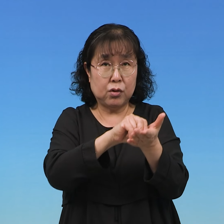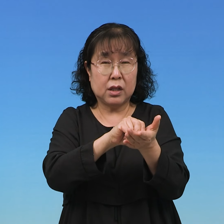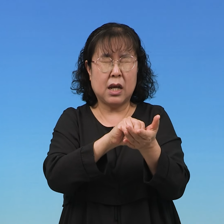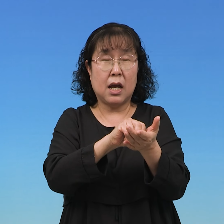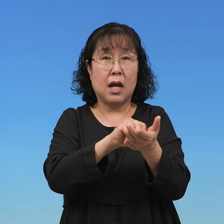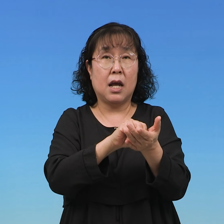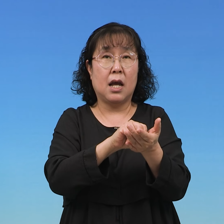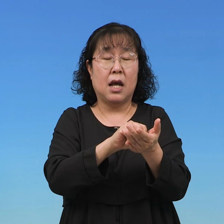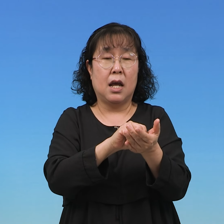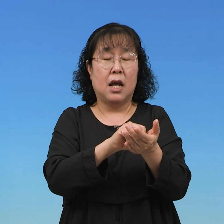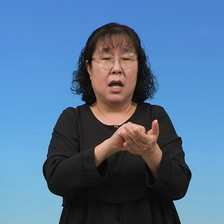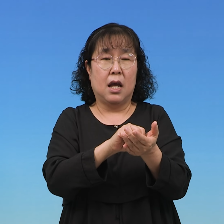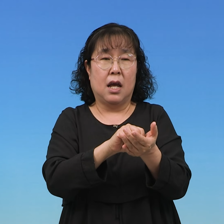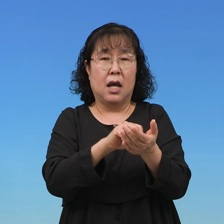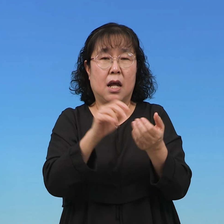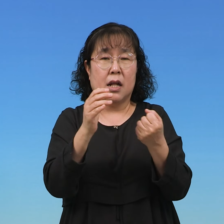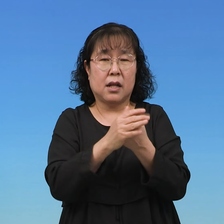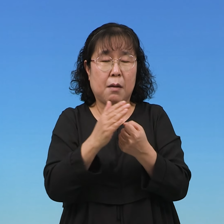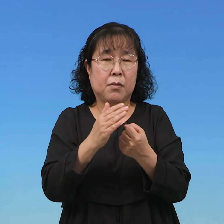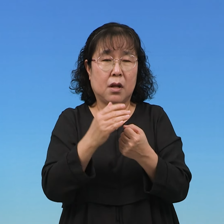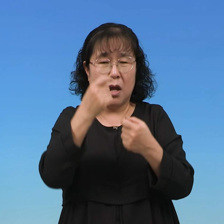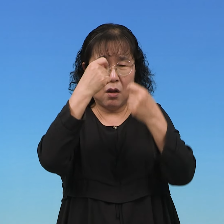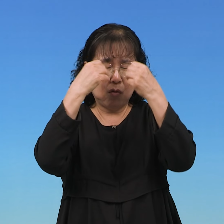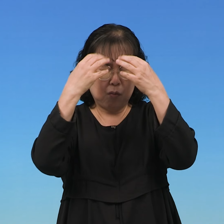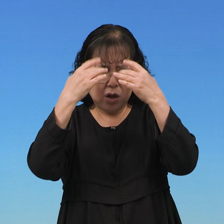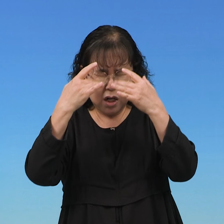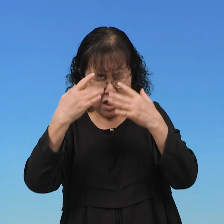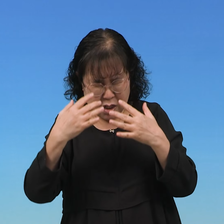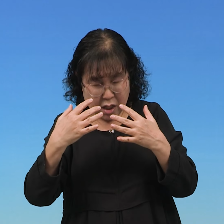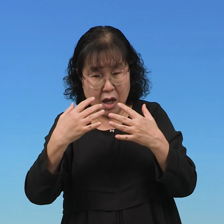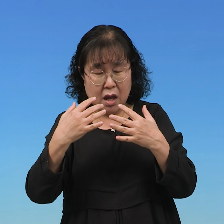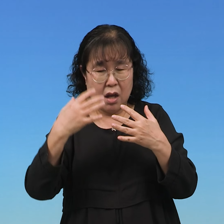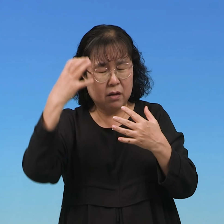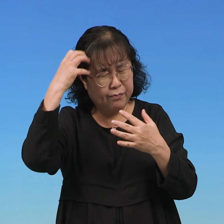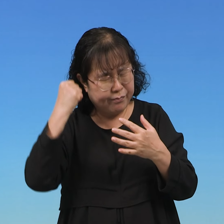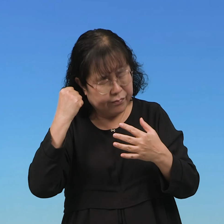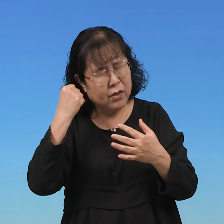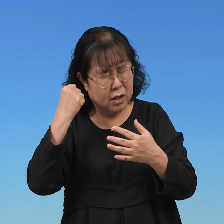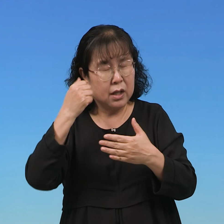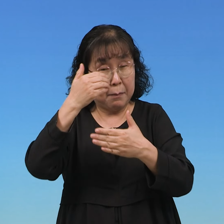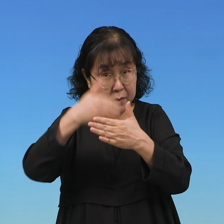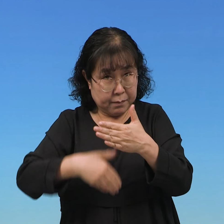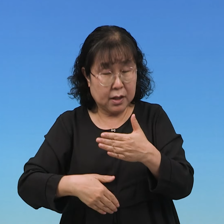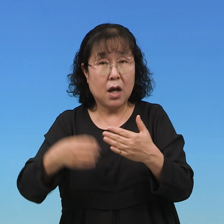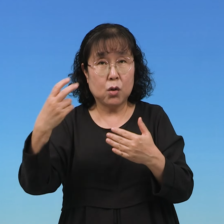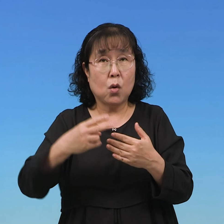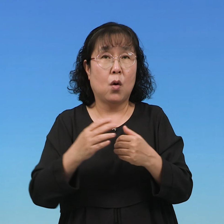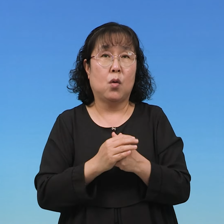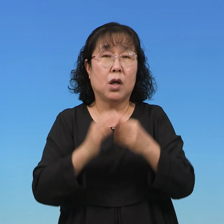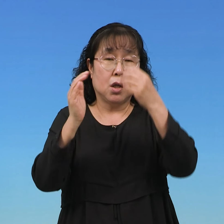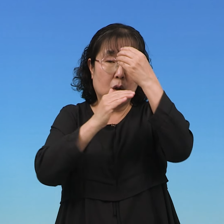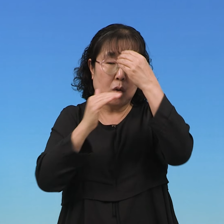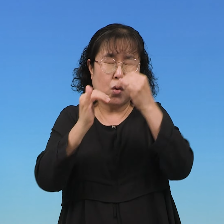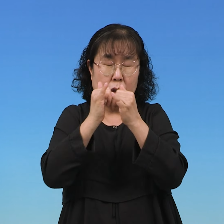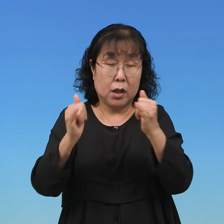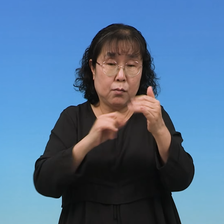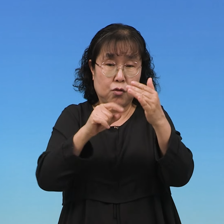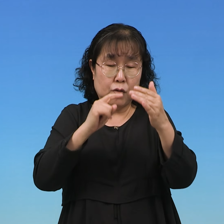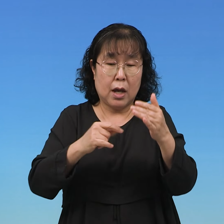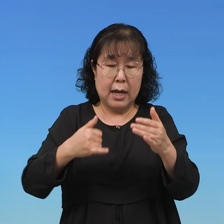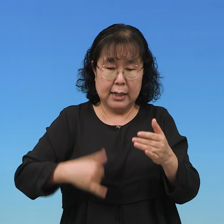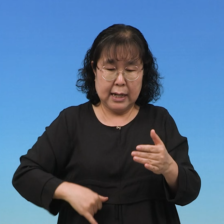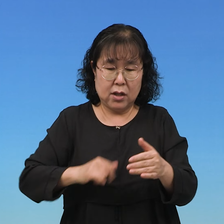아들의 문제를 가지고 흘리던 그 눈물이 잊혀지지 않고요. 그런가 하면은 또 우리 성도님